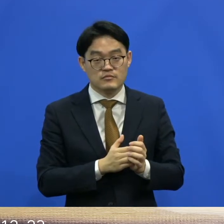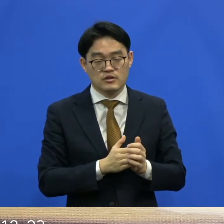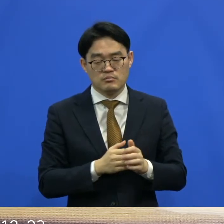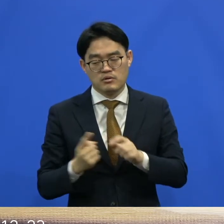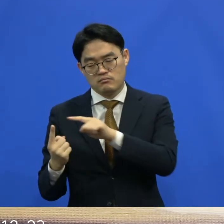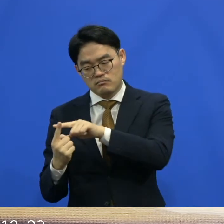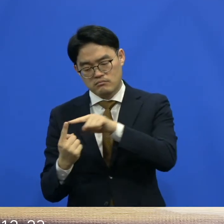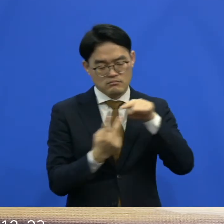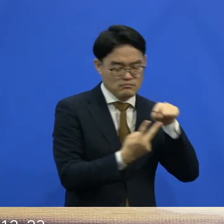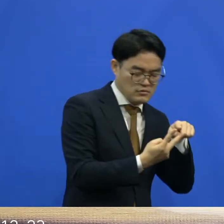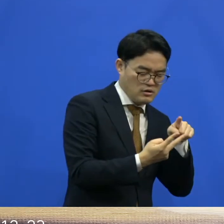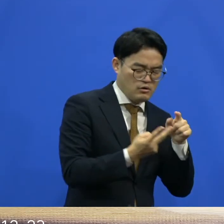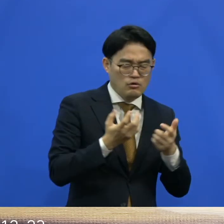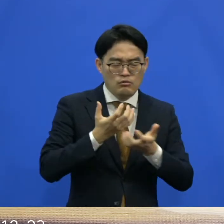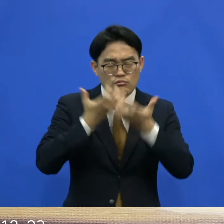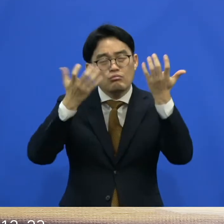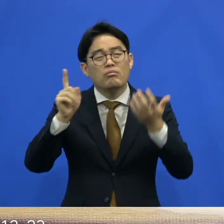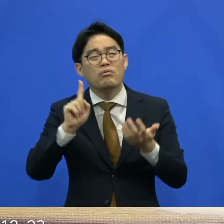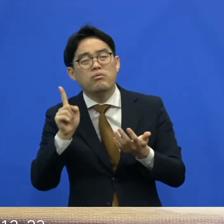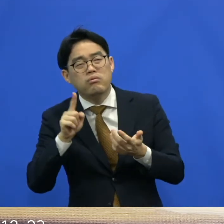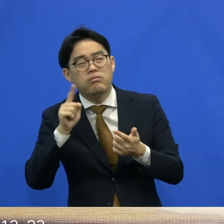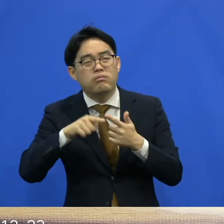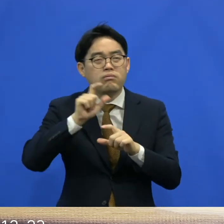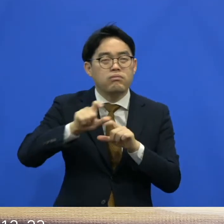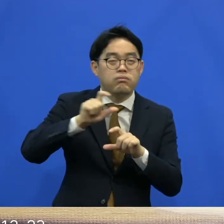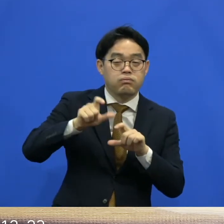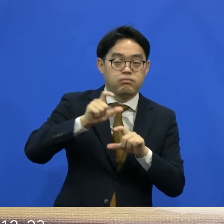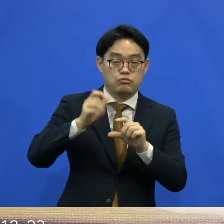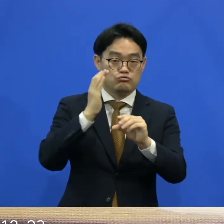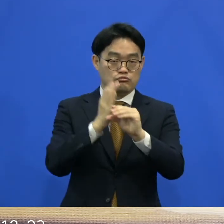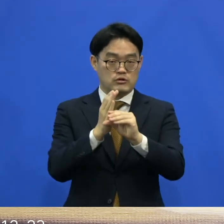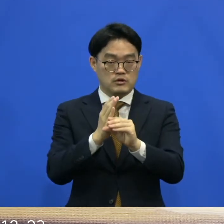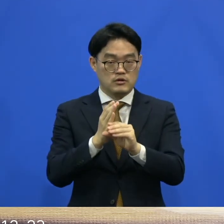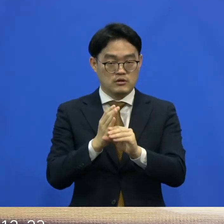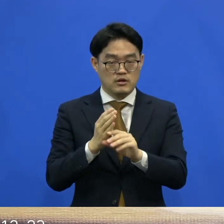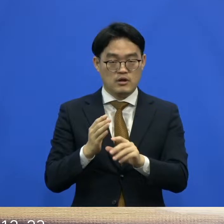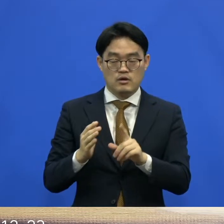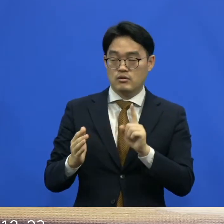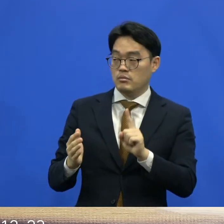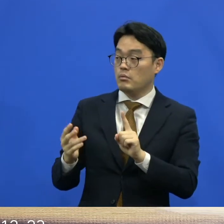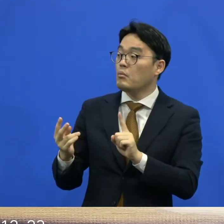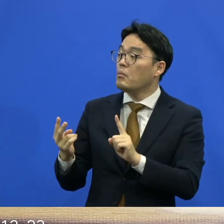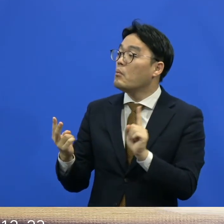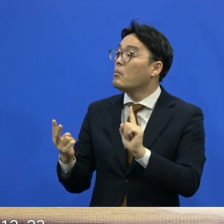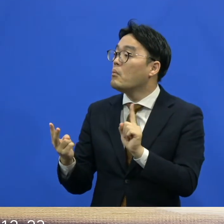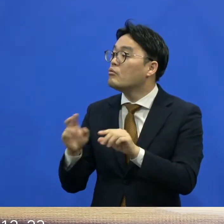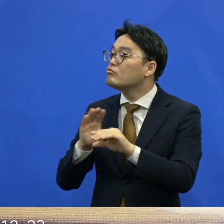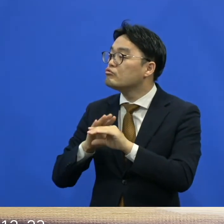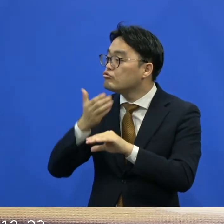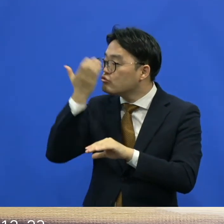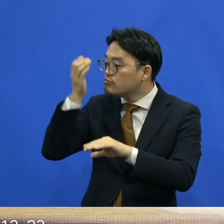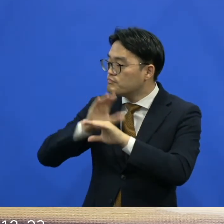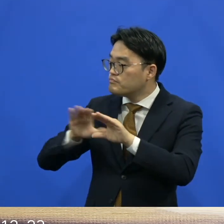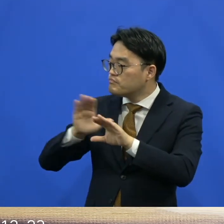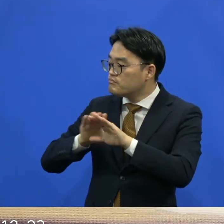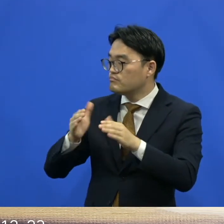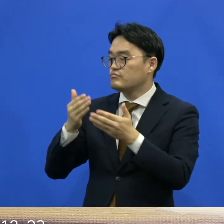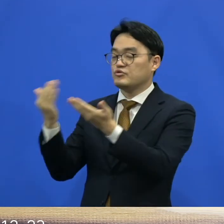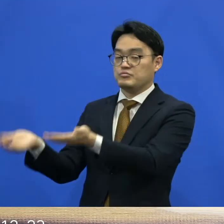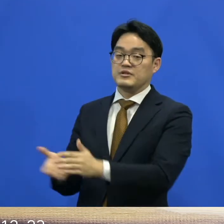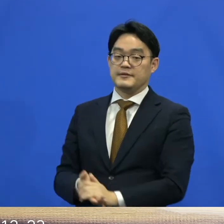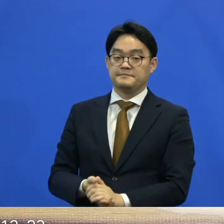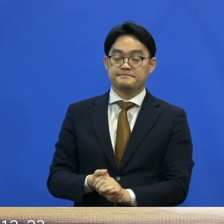고민을 하고 있습니다. 그때 요셉이 그들의 꿈을 해석해 줍니다.